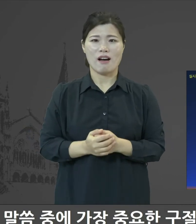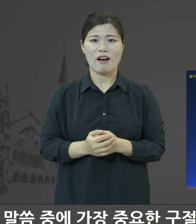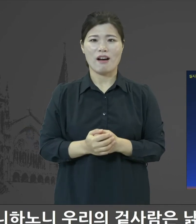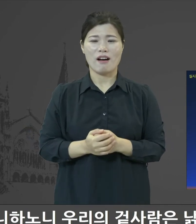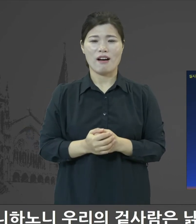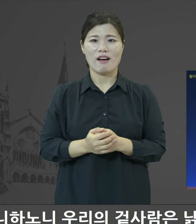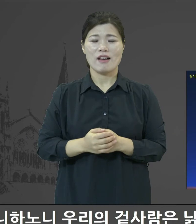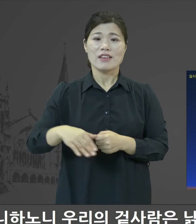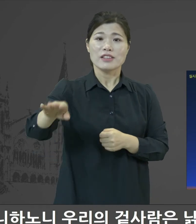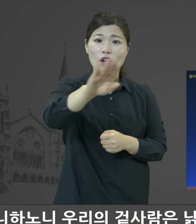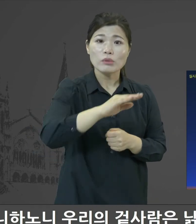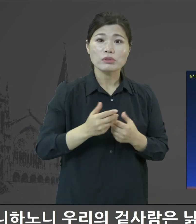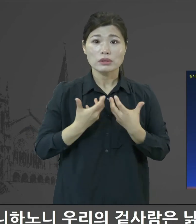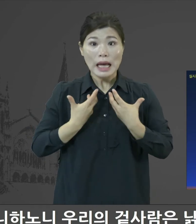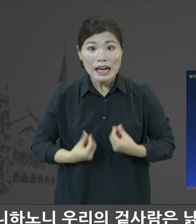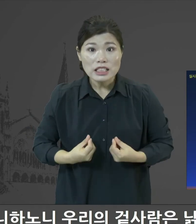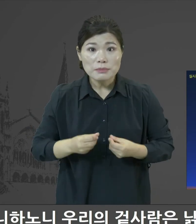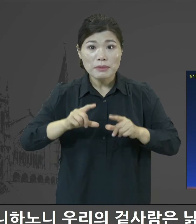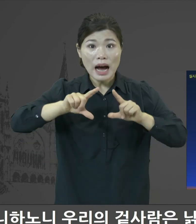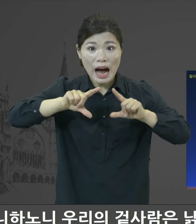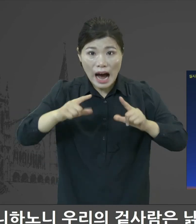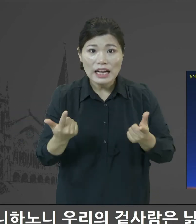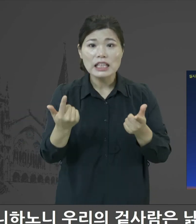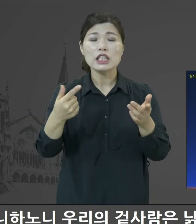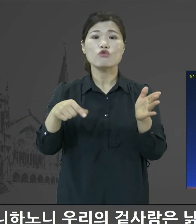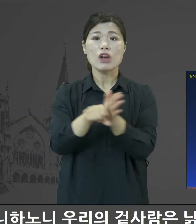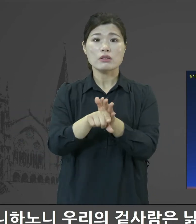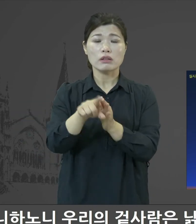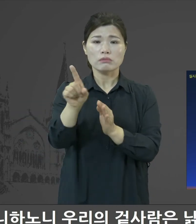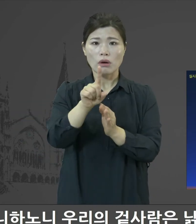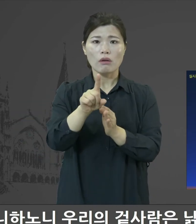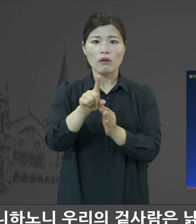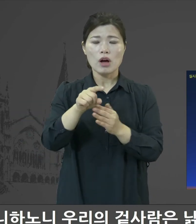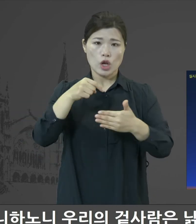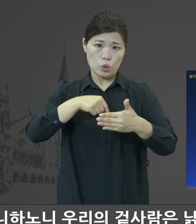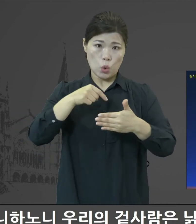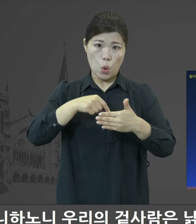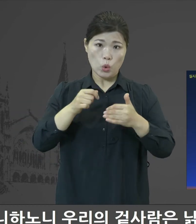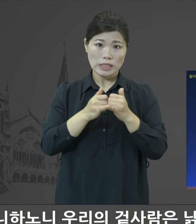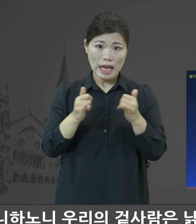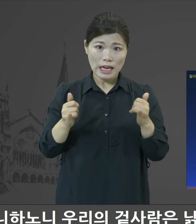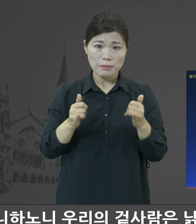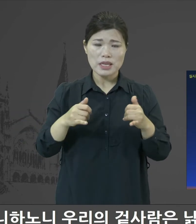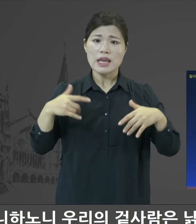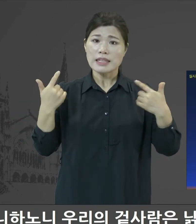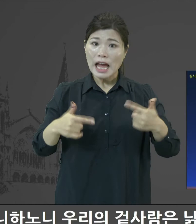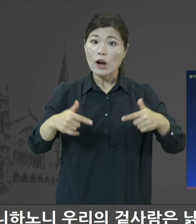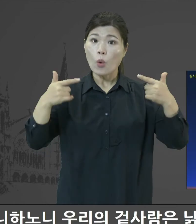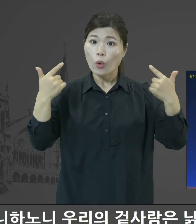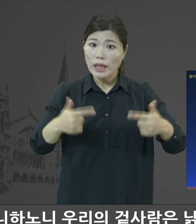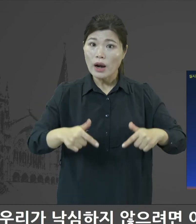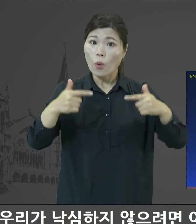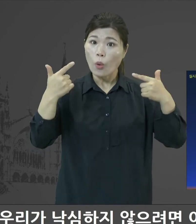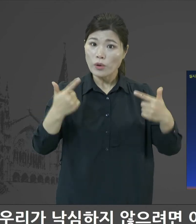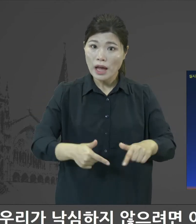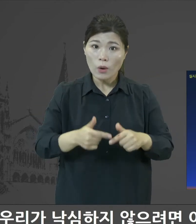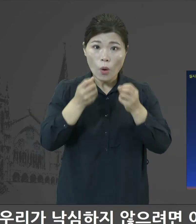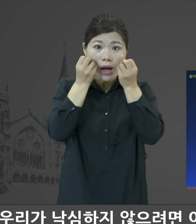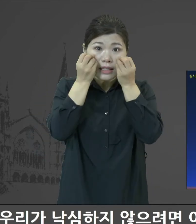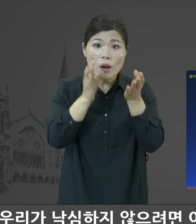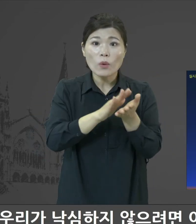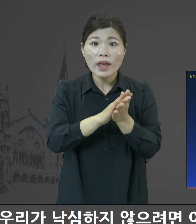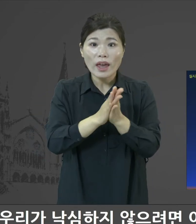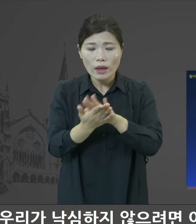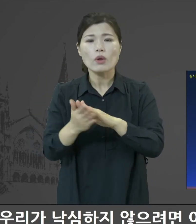여러분, 우리가 낙심하지 않으려면요, 이거예요. 속사람이 날로 새로워지는 겁니다. 겉사람이